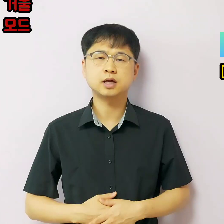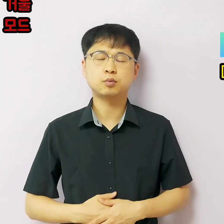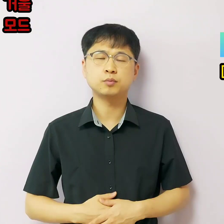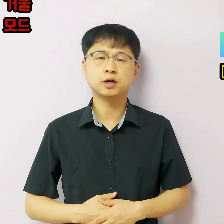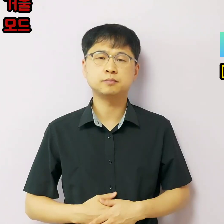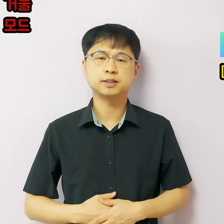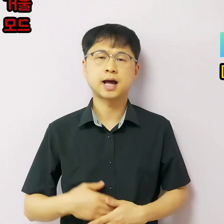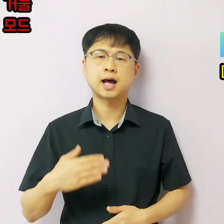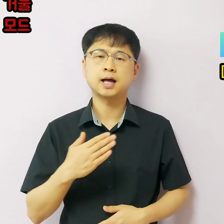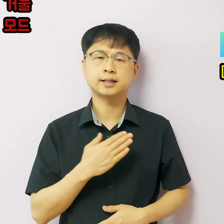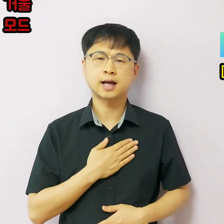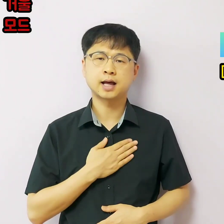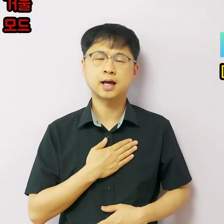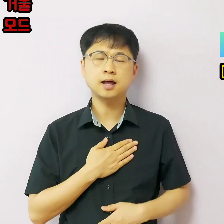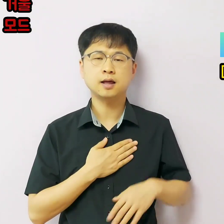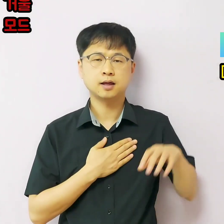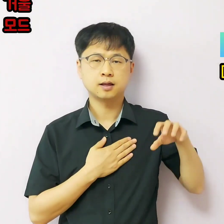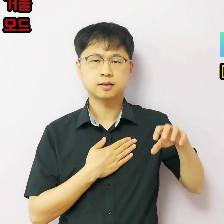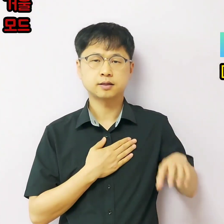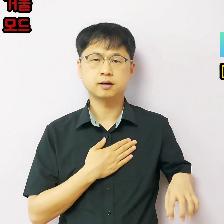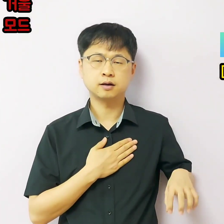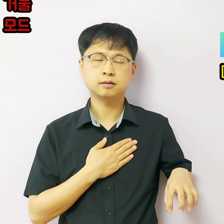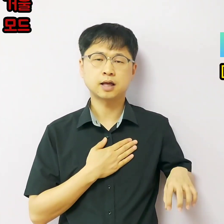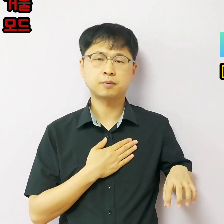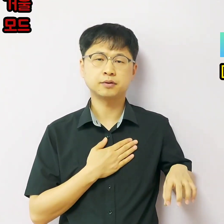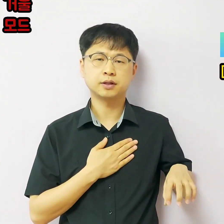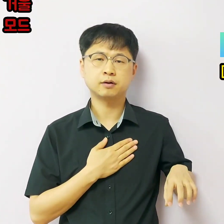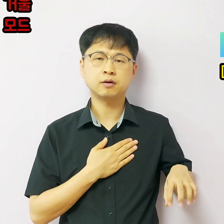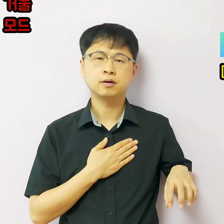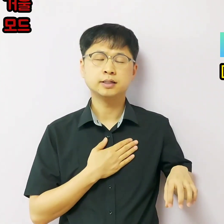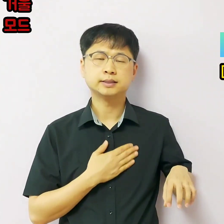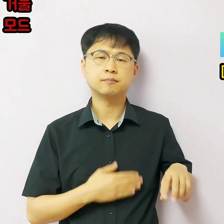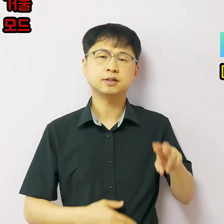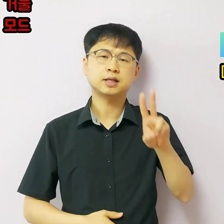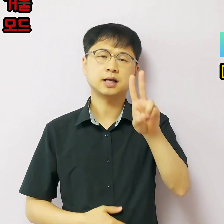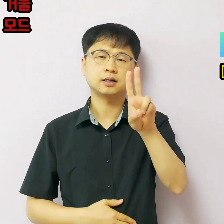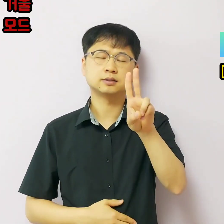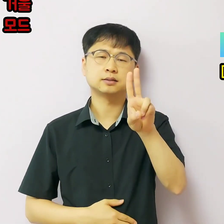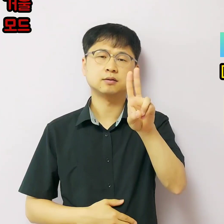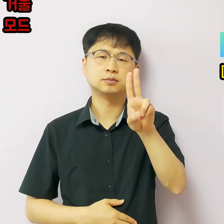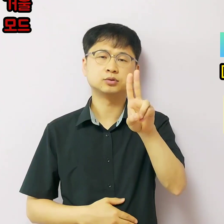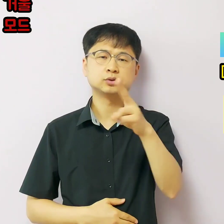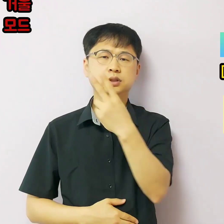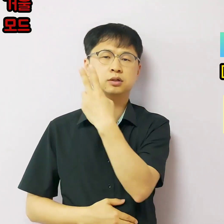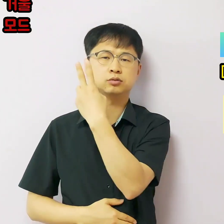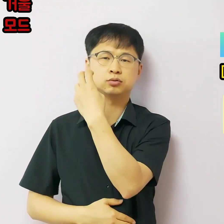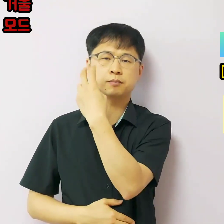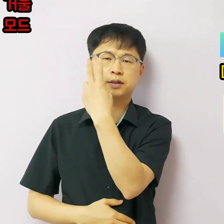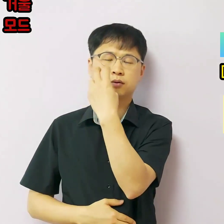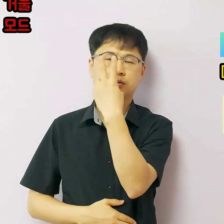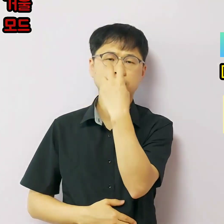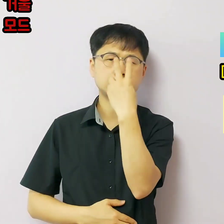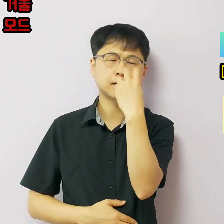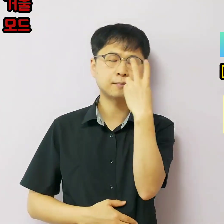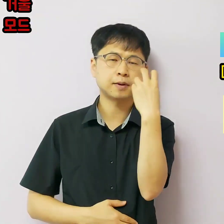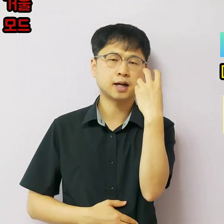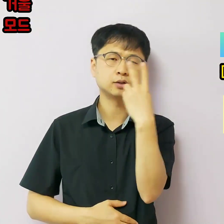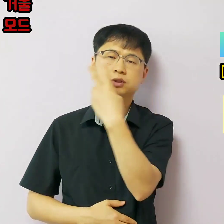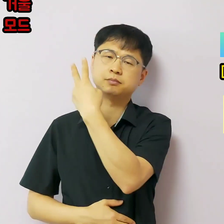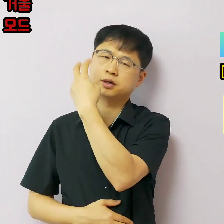그댈 보면입니다. 나, 곁 다 배웠네요. 잠들다 라는 것은 검지중지를 눈앞에 대고 깜빡깜빡